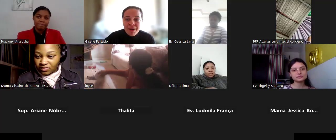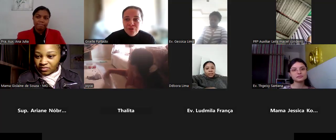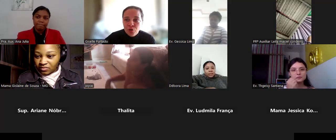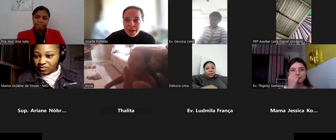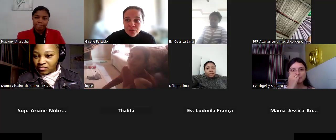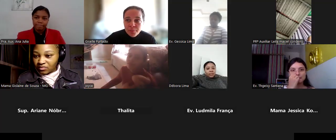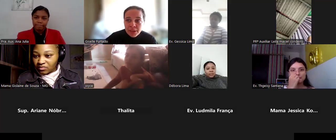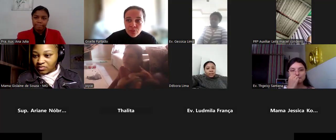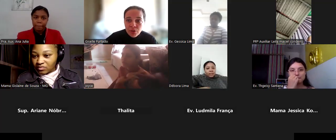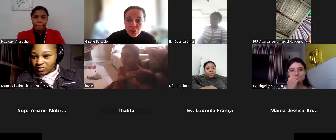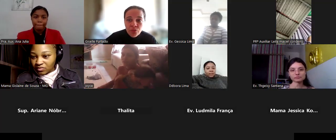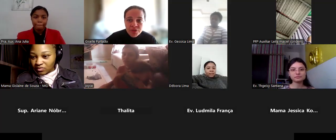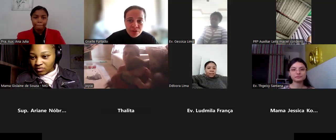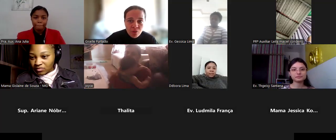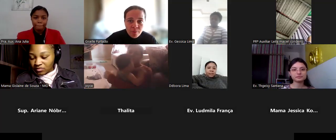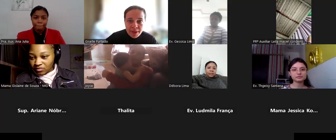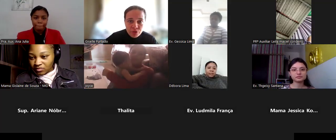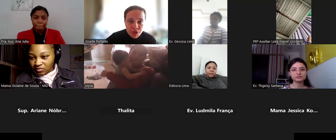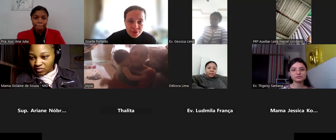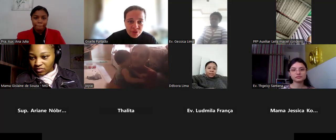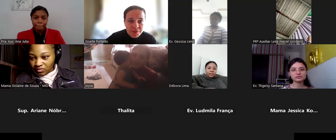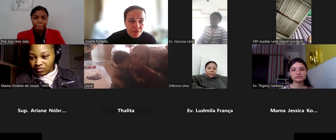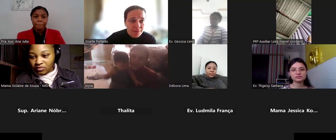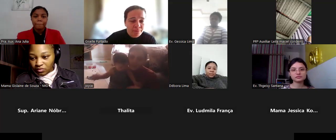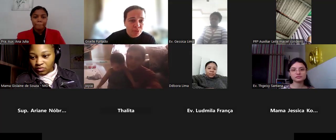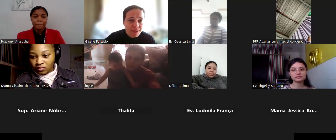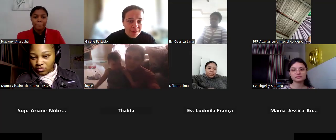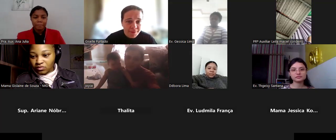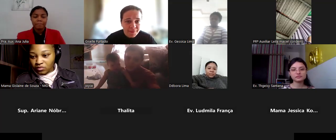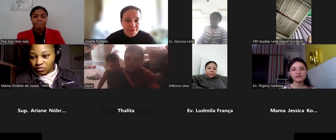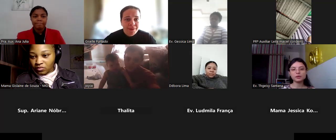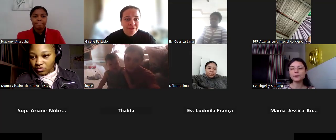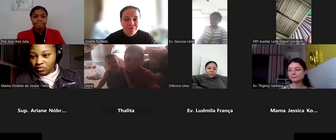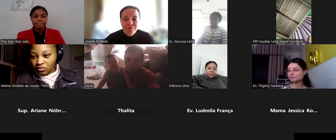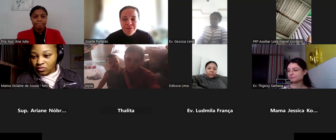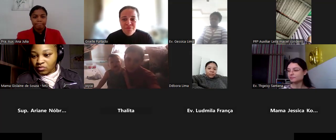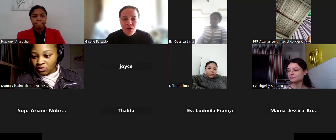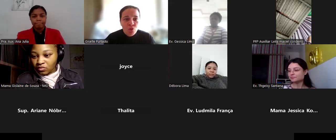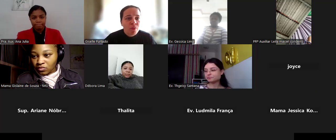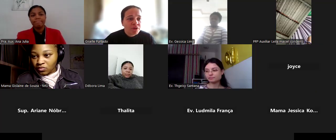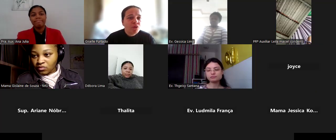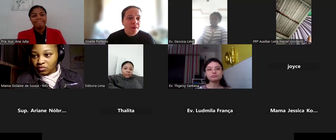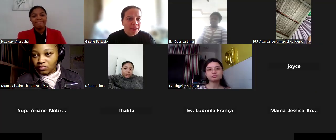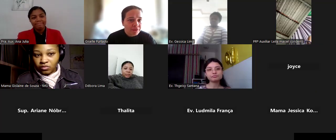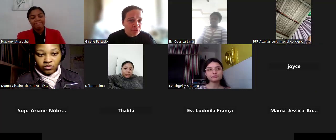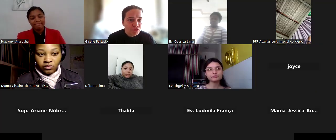Amados, eu peço perdão que eu não consigo acompanhar o chat. Se alguém puder, se vê alguma coisa igual a Amada viu no